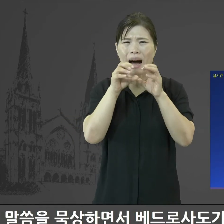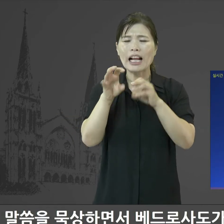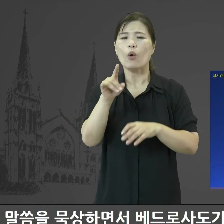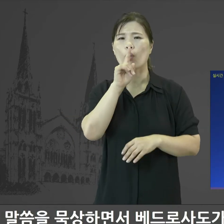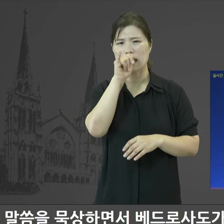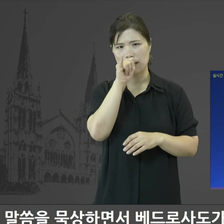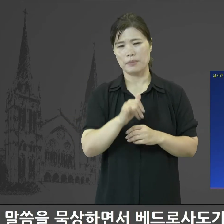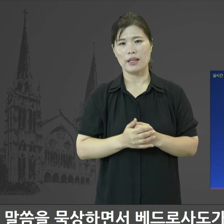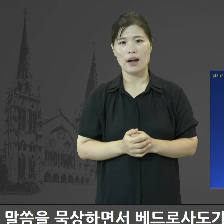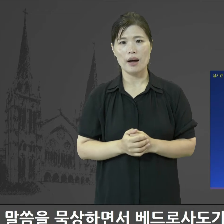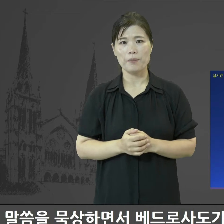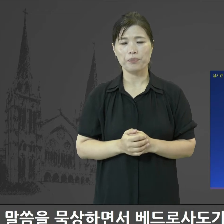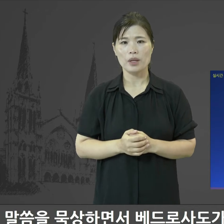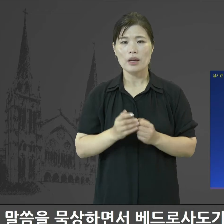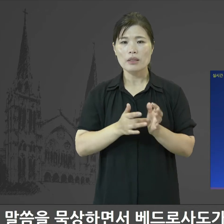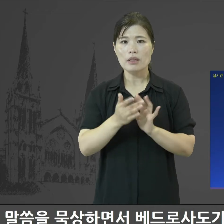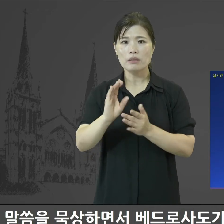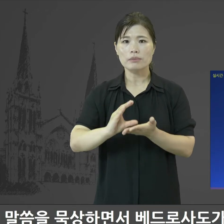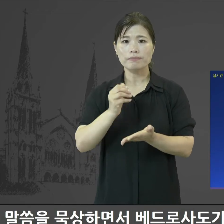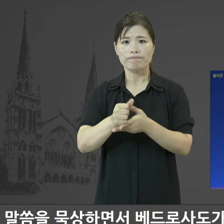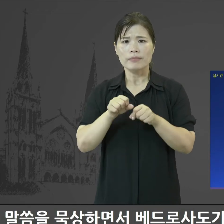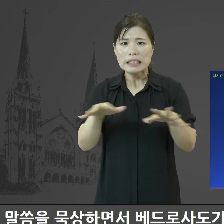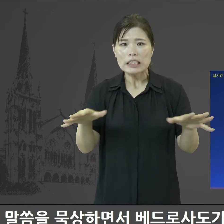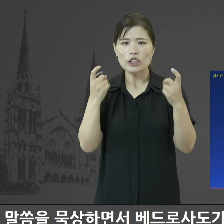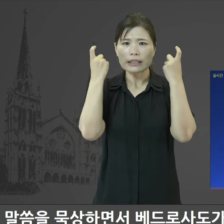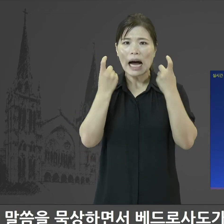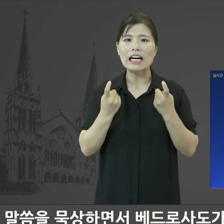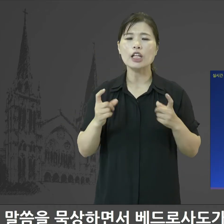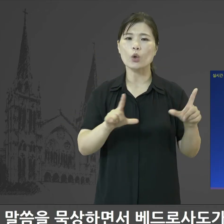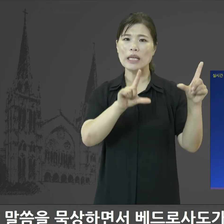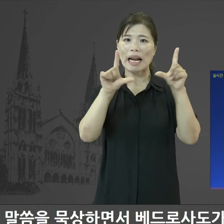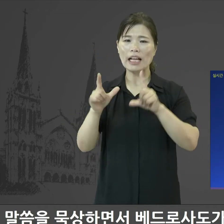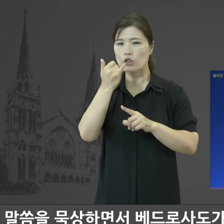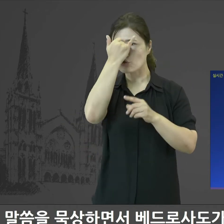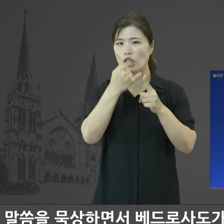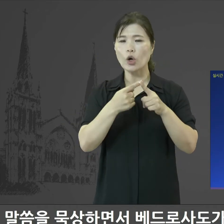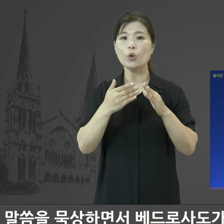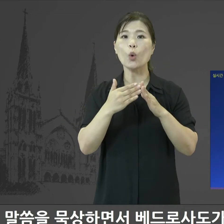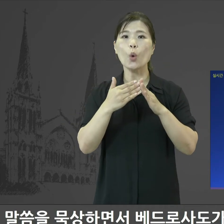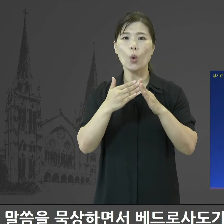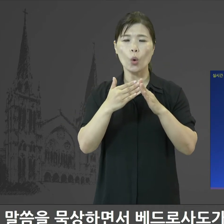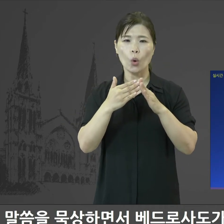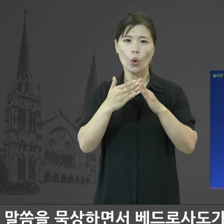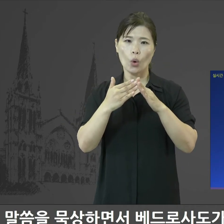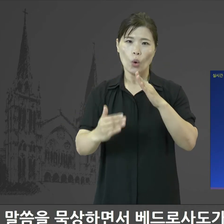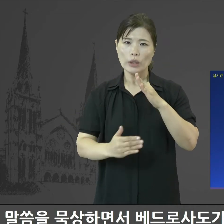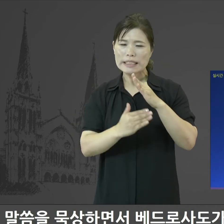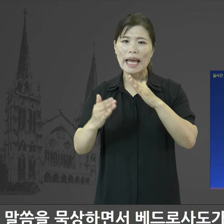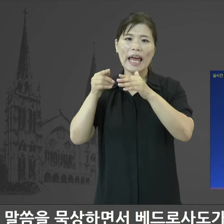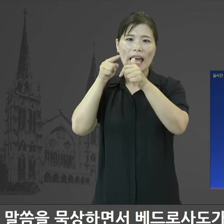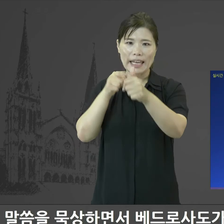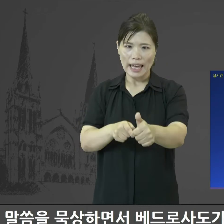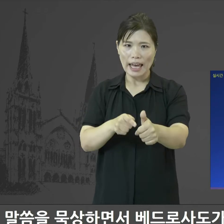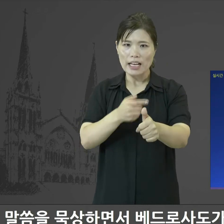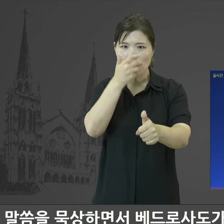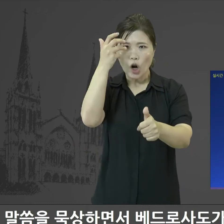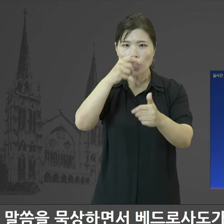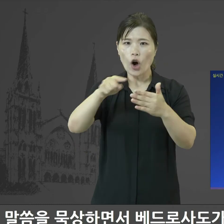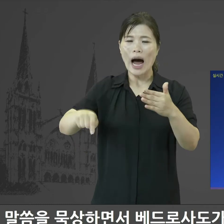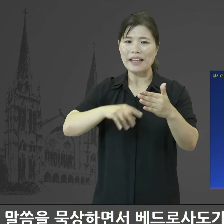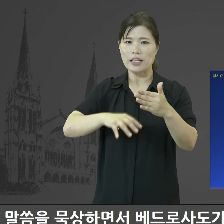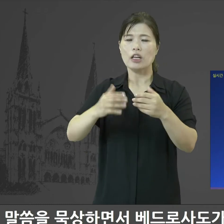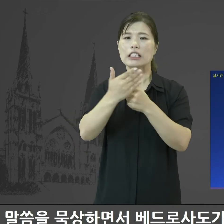사도 베드로는 택하심을 받은 흩어진 나그네로 살아가는 사랑하는 충현의 성도들에게 성령 안에서 은혜와 평강이